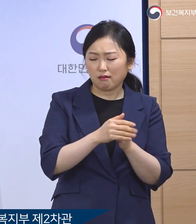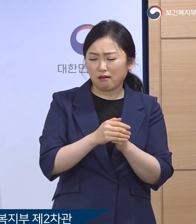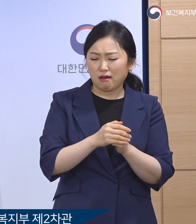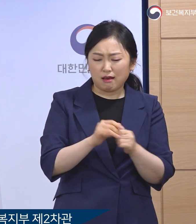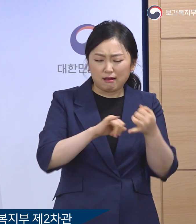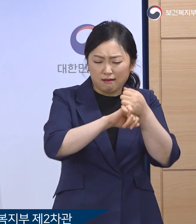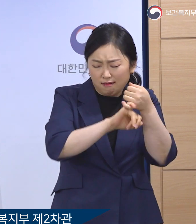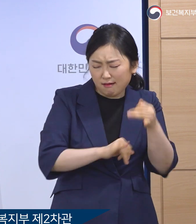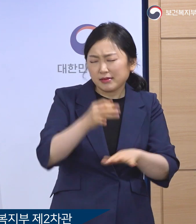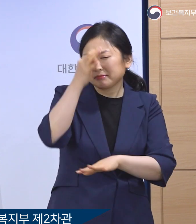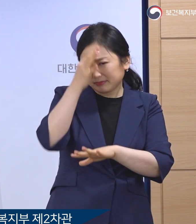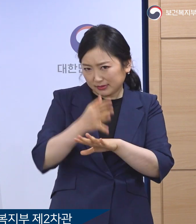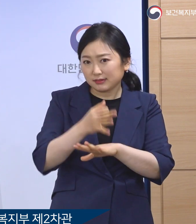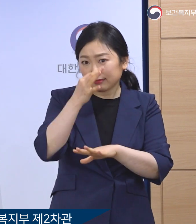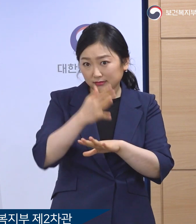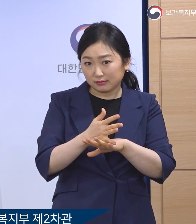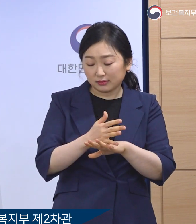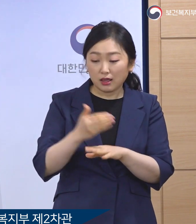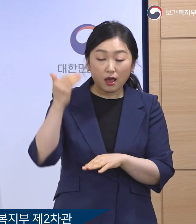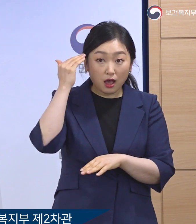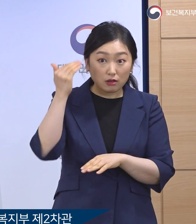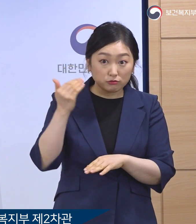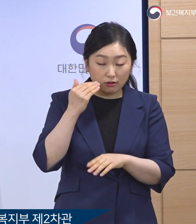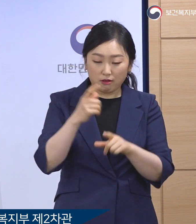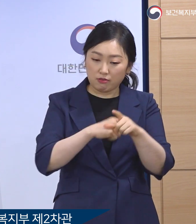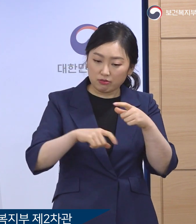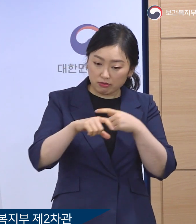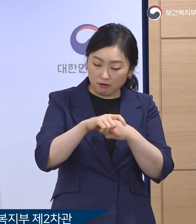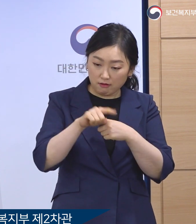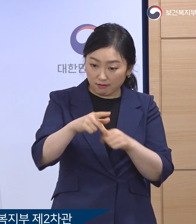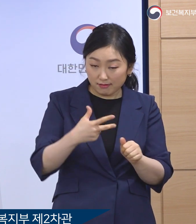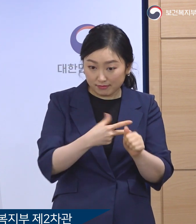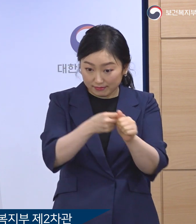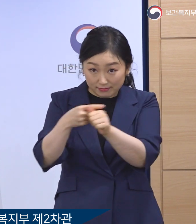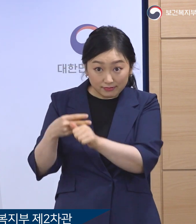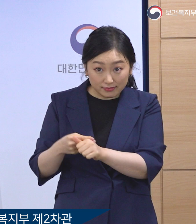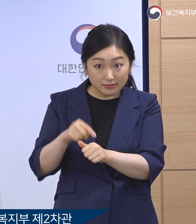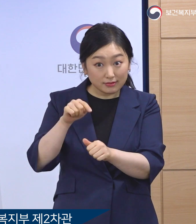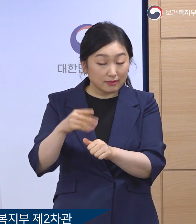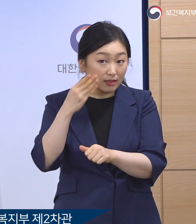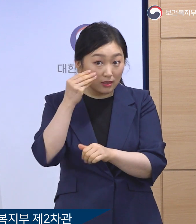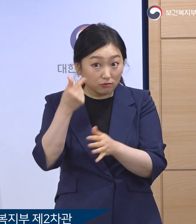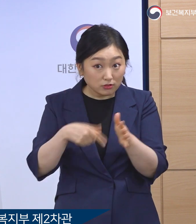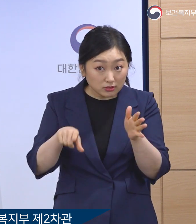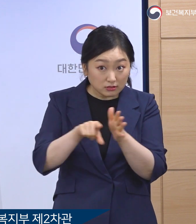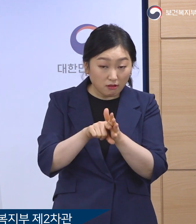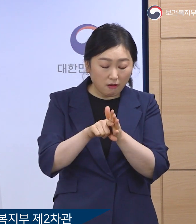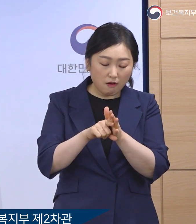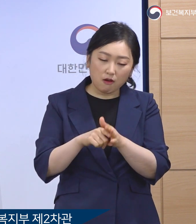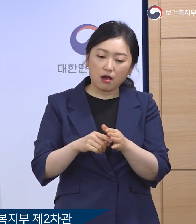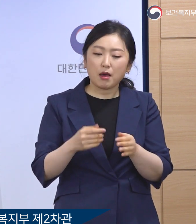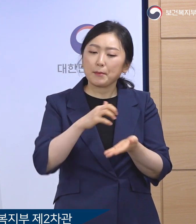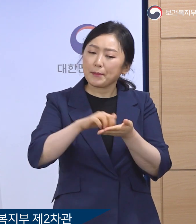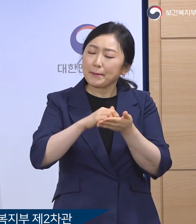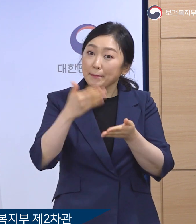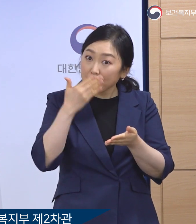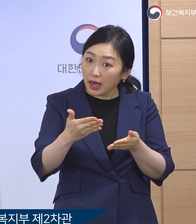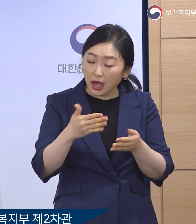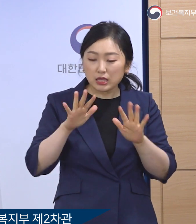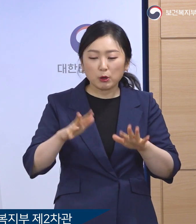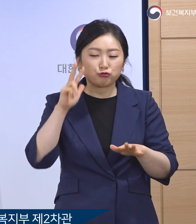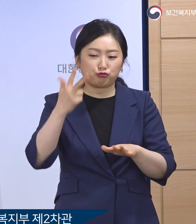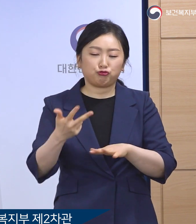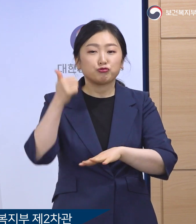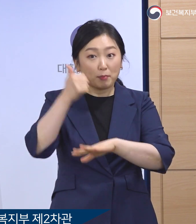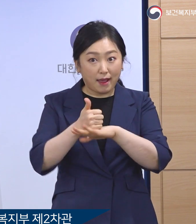한편 우리나라의 개선된 공급 계획을 이번 주말까지 통보하기로 하였습니다.